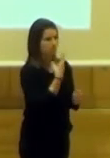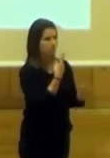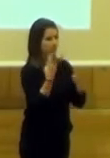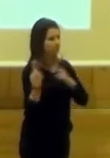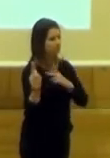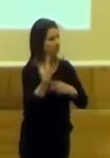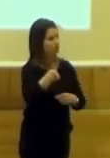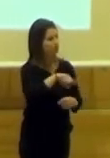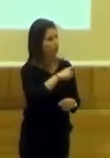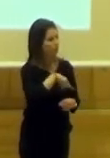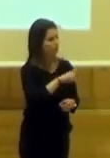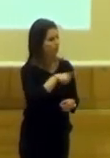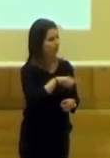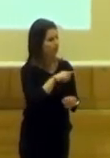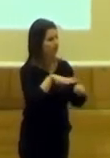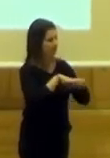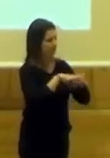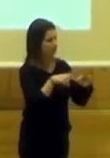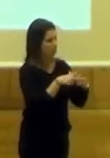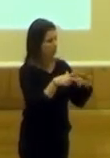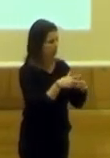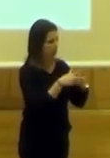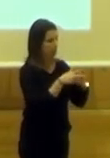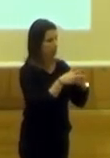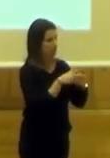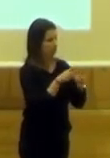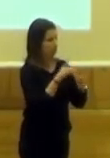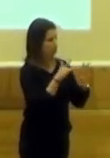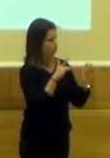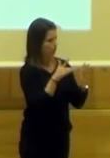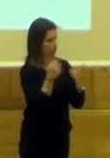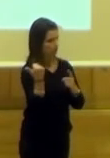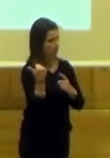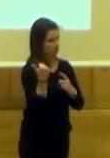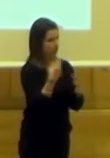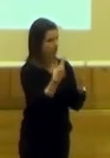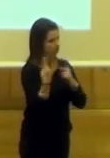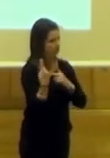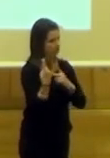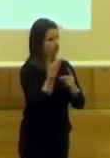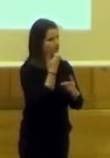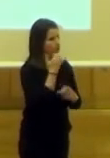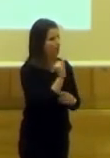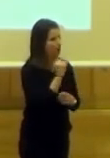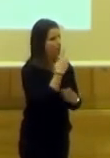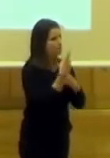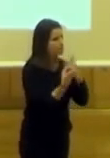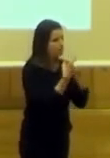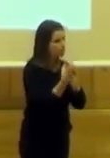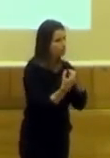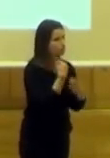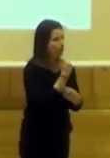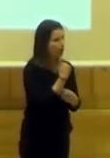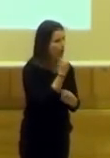Bueno, estas son nuestras redes sociales, nuestro contacto, y si tenéis